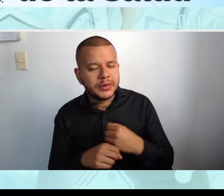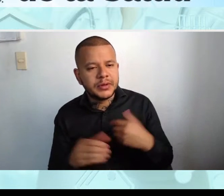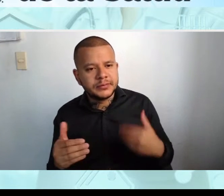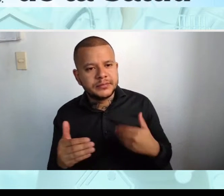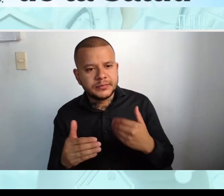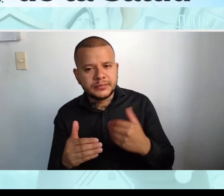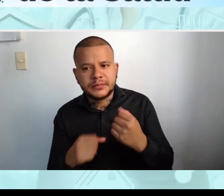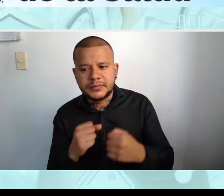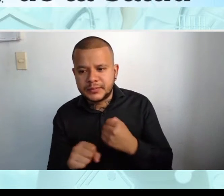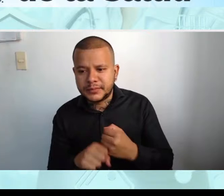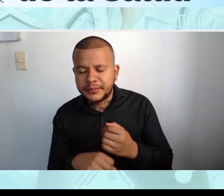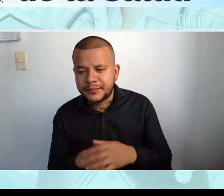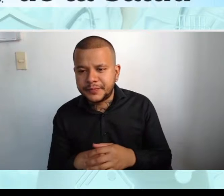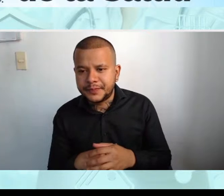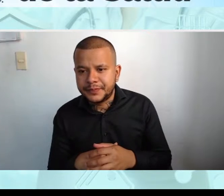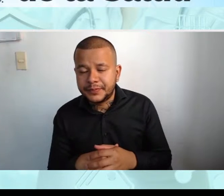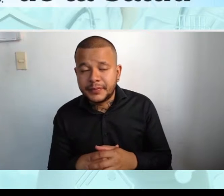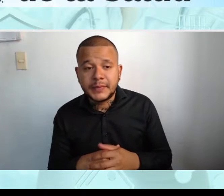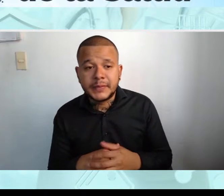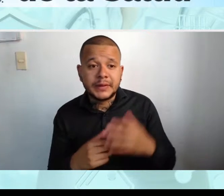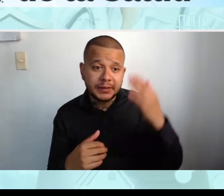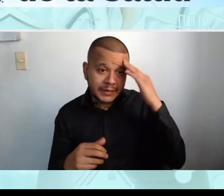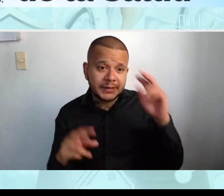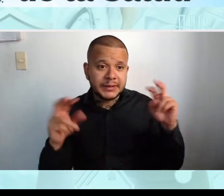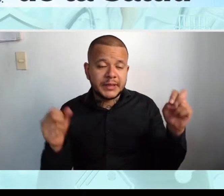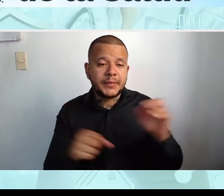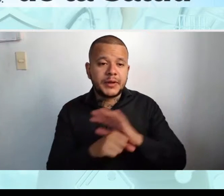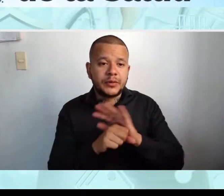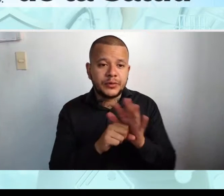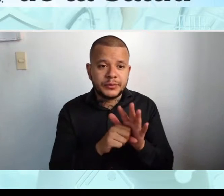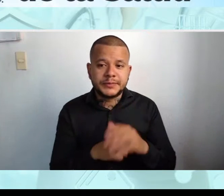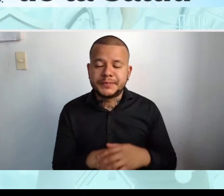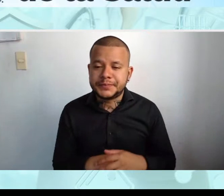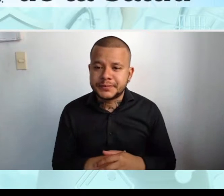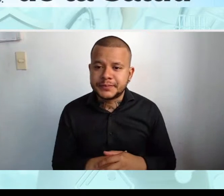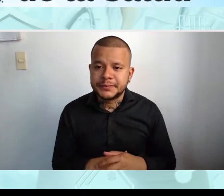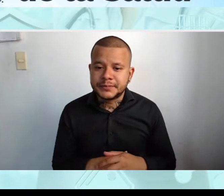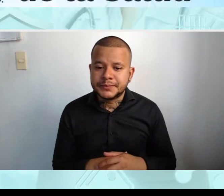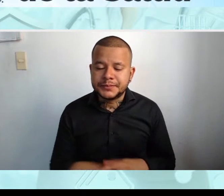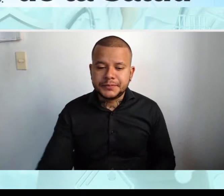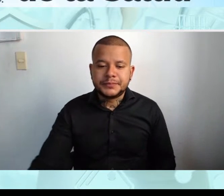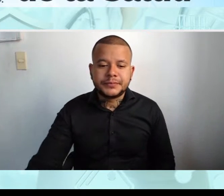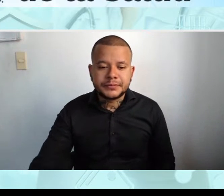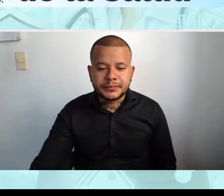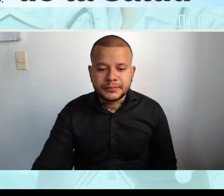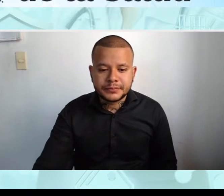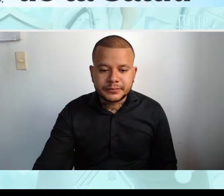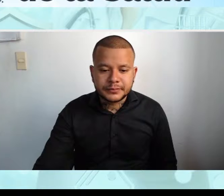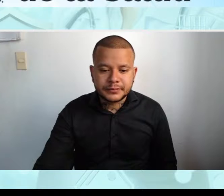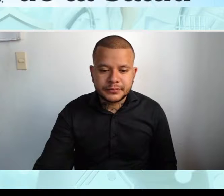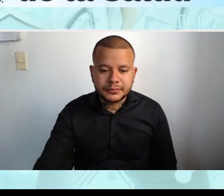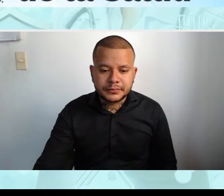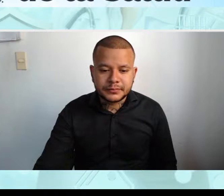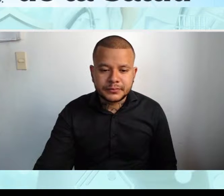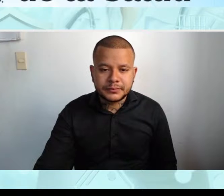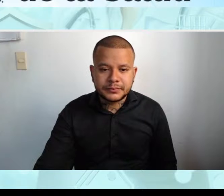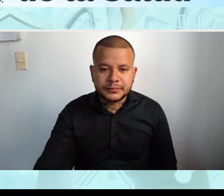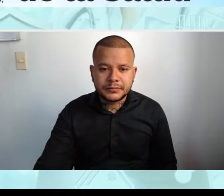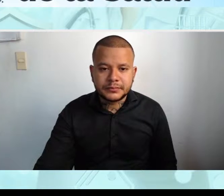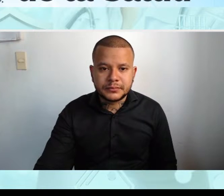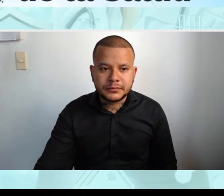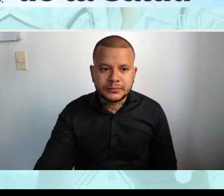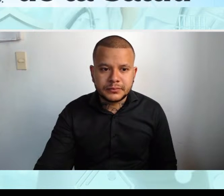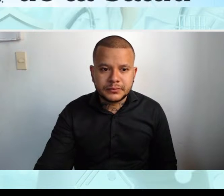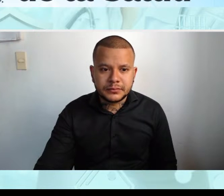es nada más ni nada menos que COVID-19. Bien, yo primero quiero refrescar como todas las obligaciones que tiene una EPS,